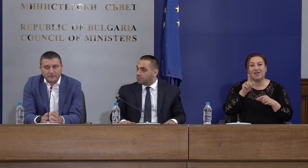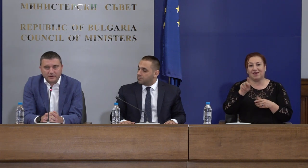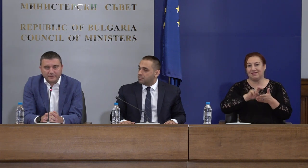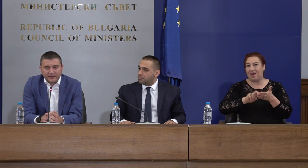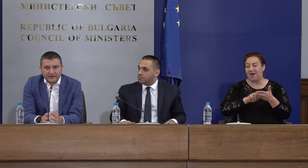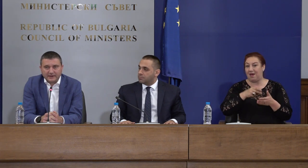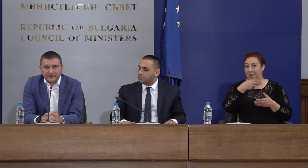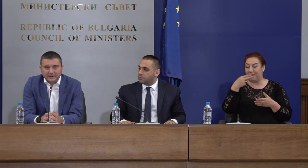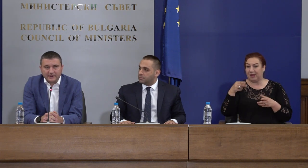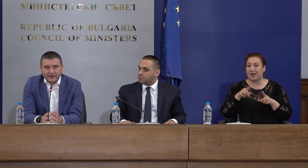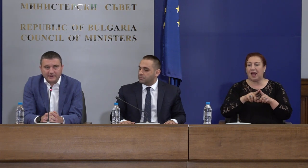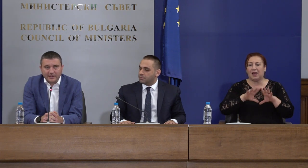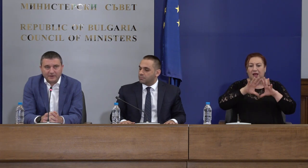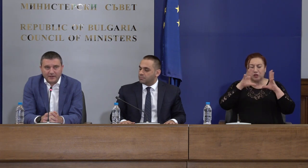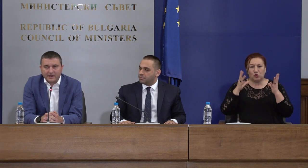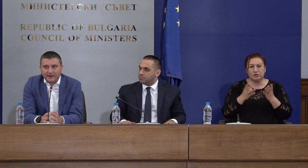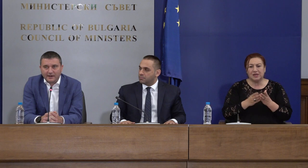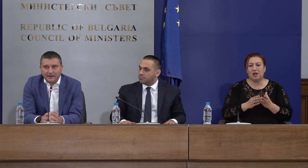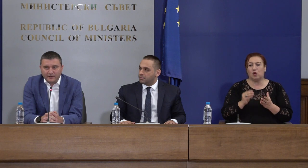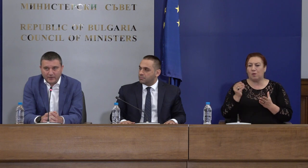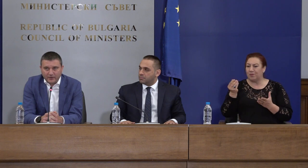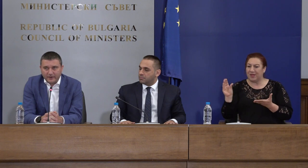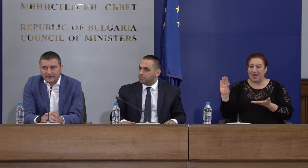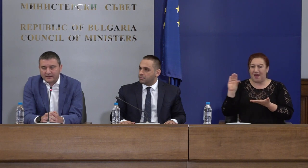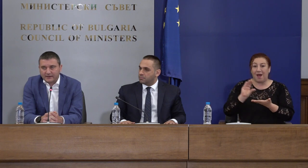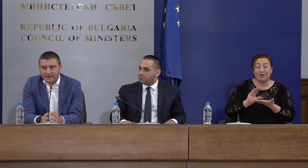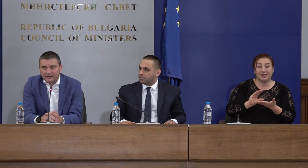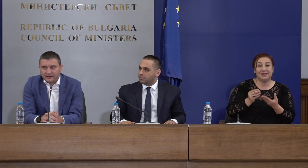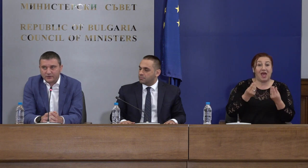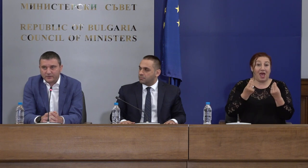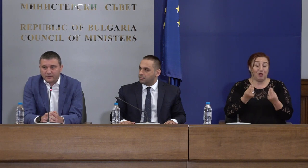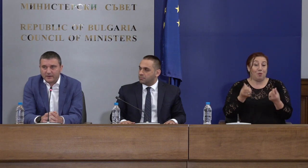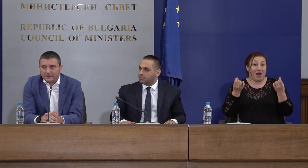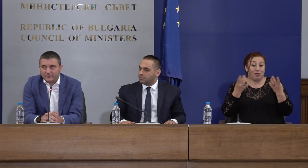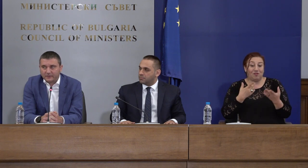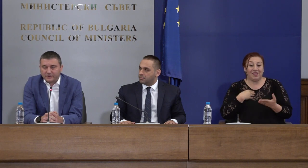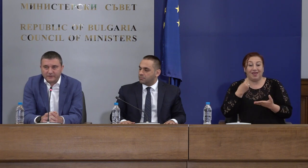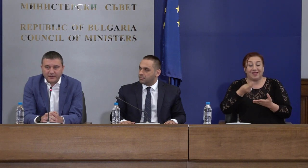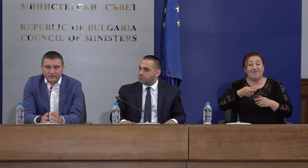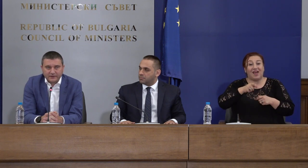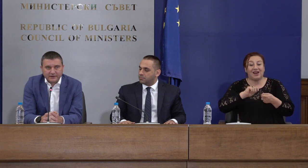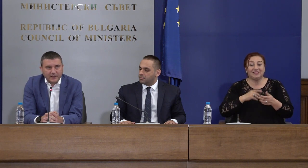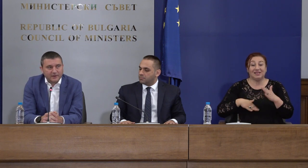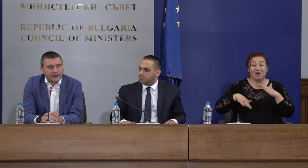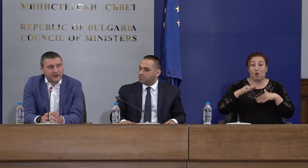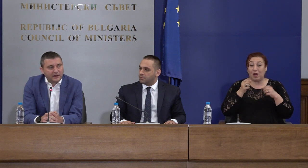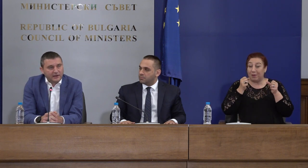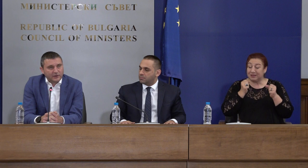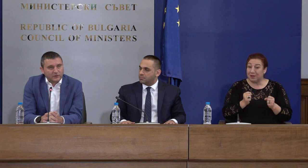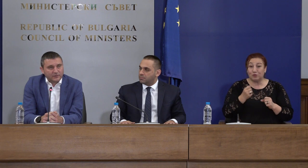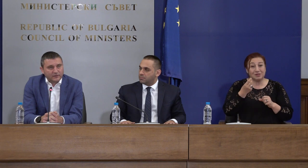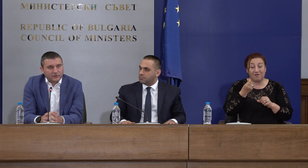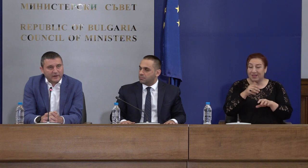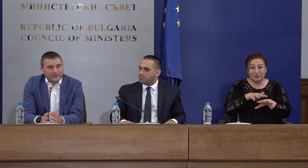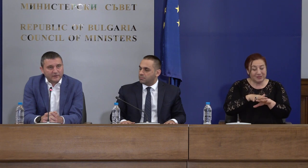цяло, капитализацията на една системна банка е добра новина с гаранция за още по-голяма стабилност на финансовата система. И